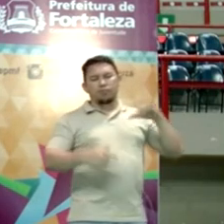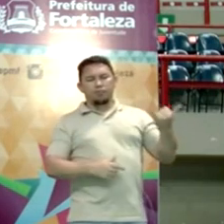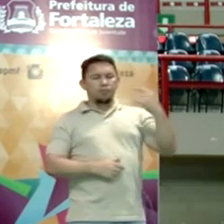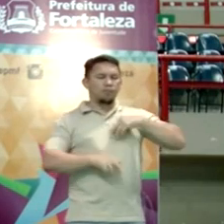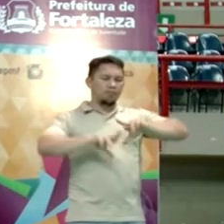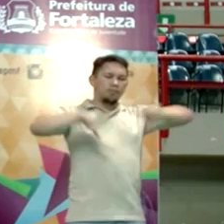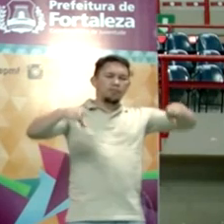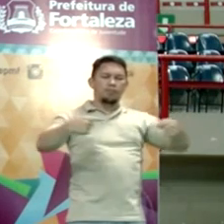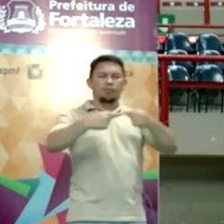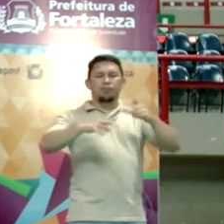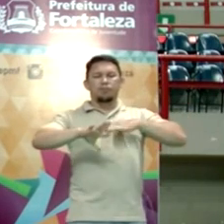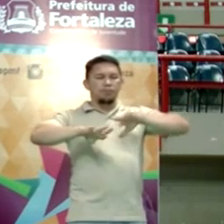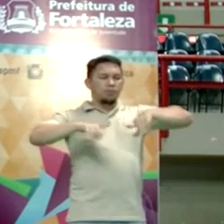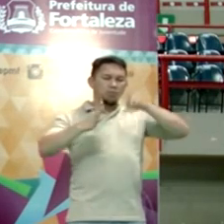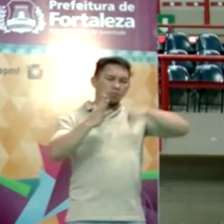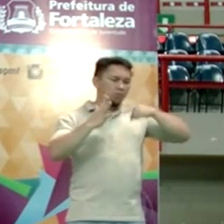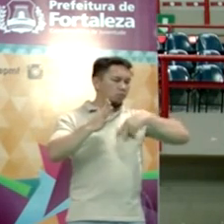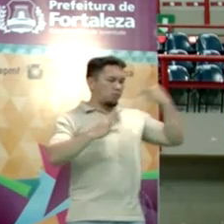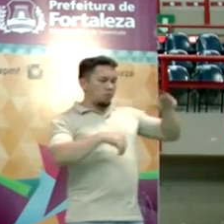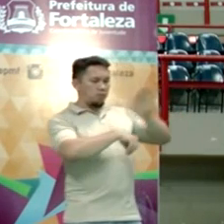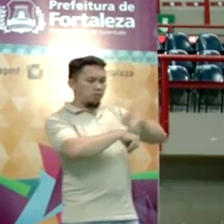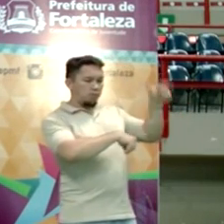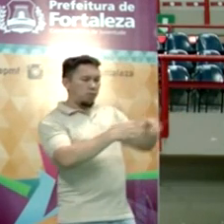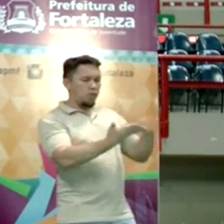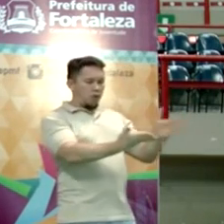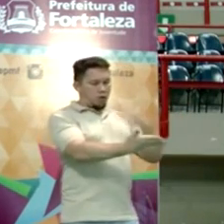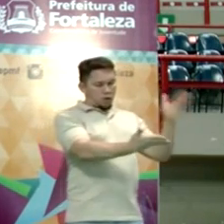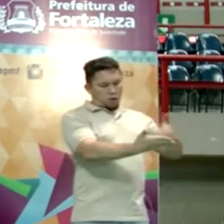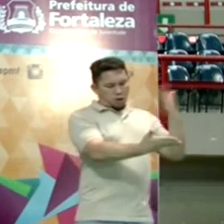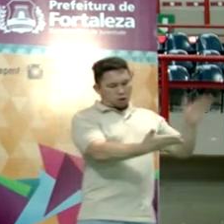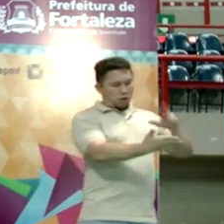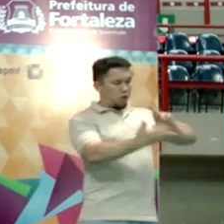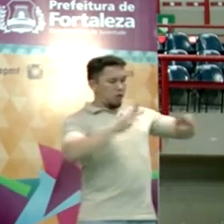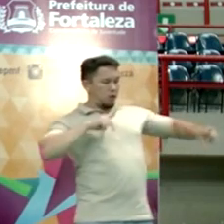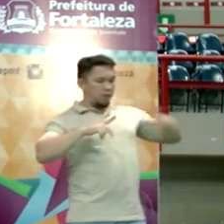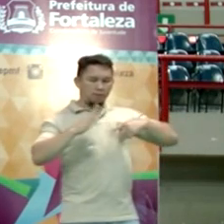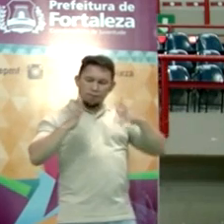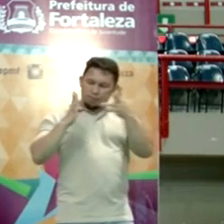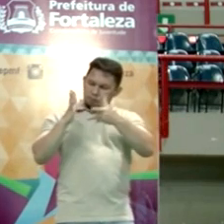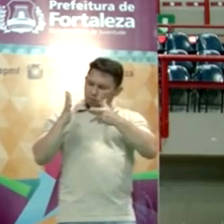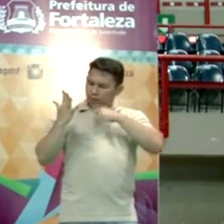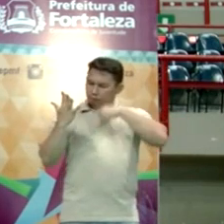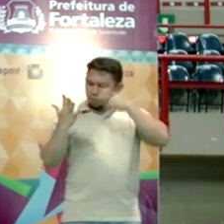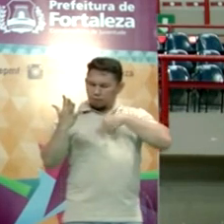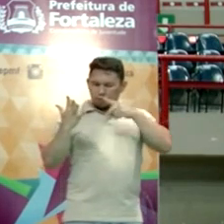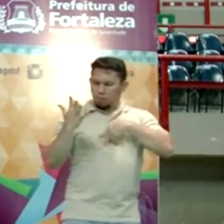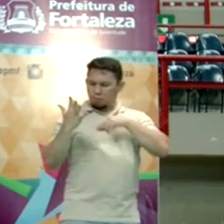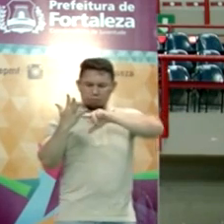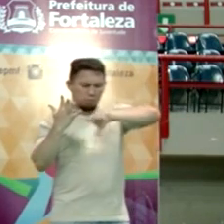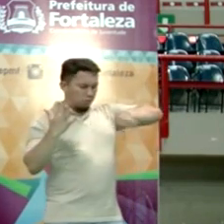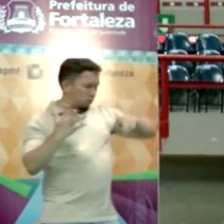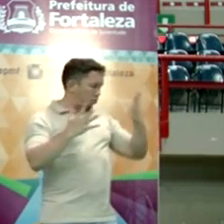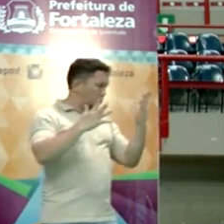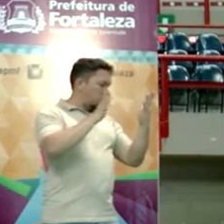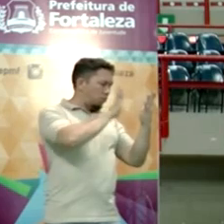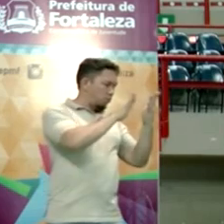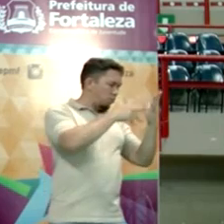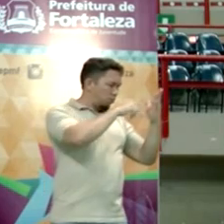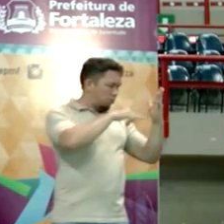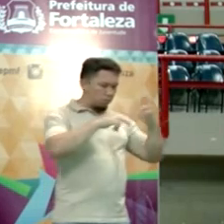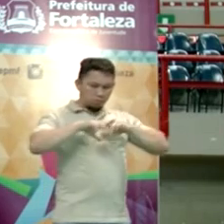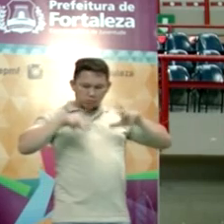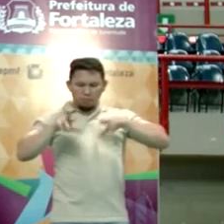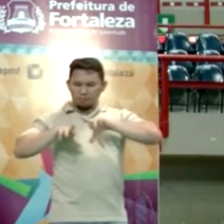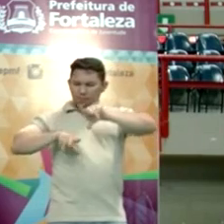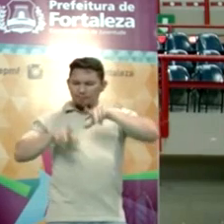oportunidade diferente da de um leitor de texto impresso. Dificilmente dois leitores de hipertextos farão os